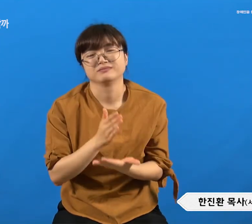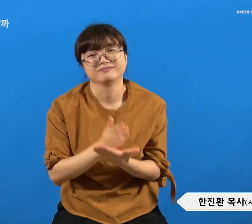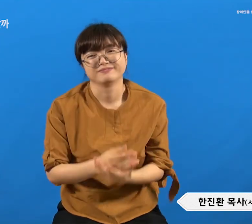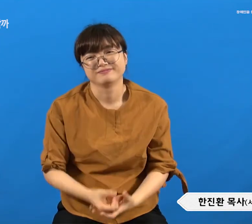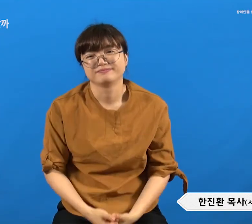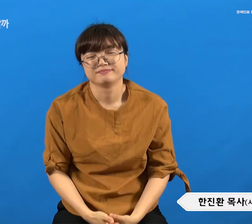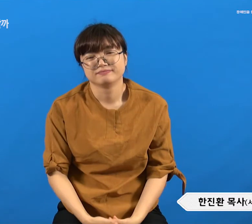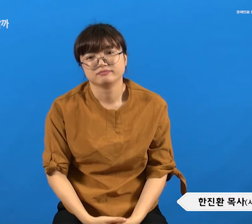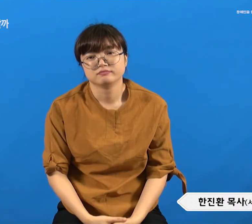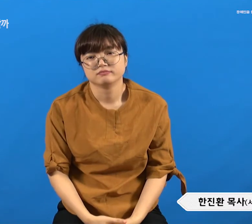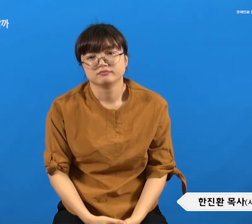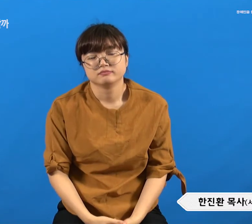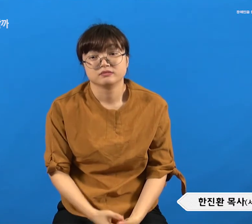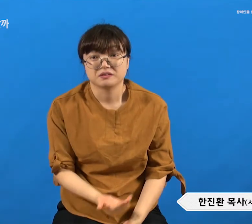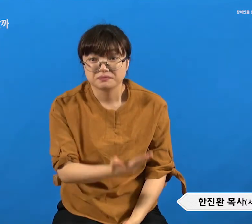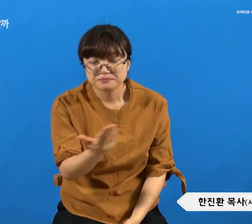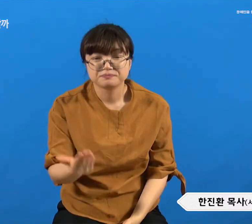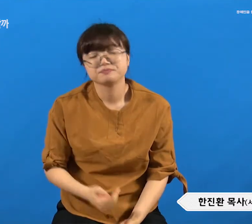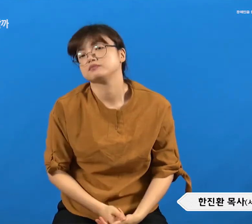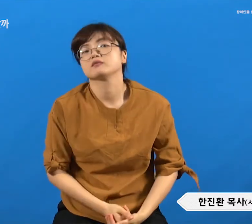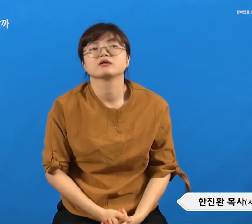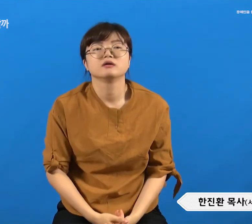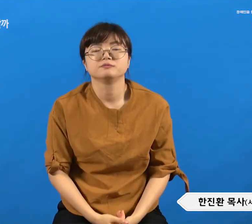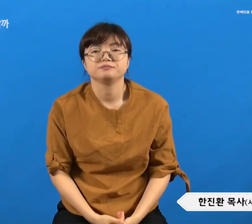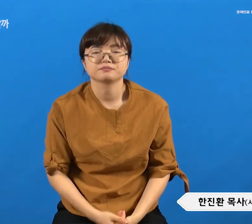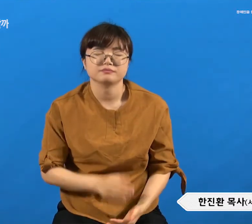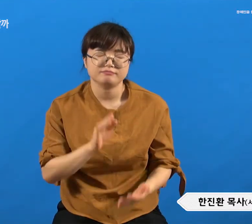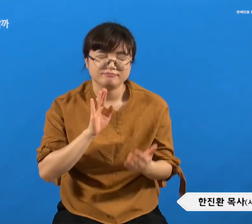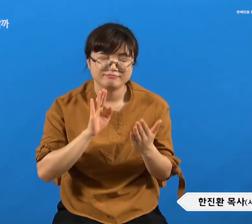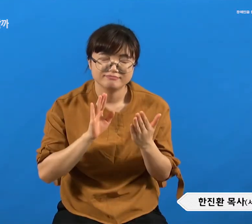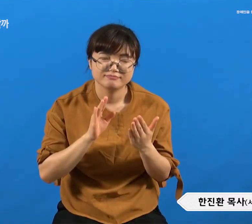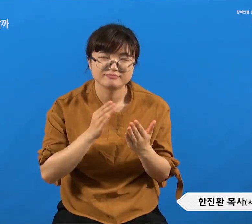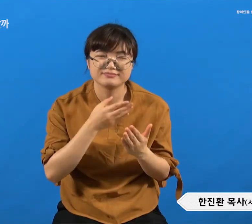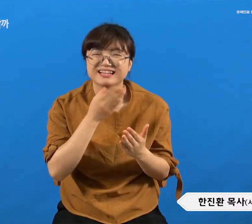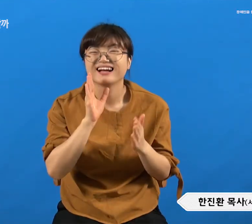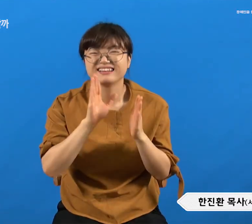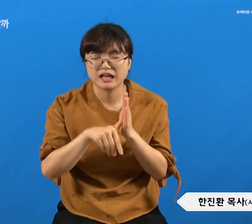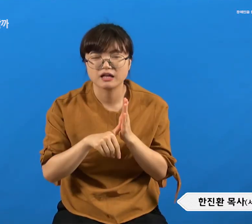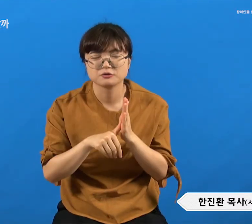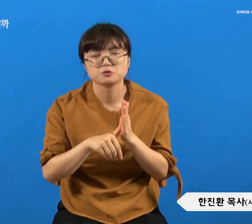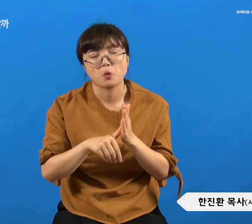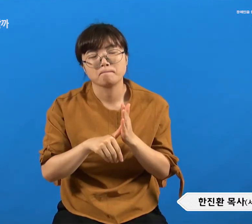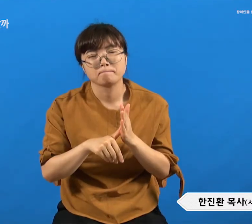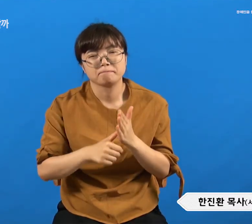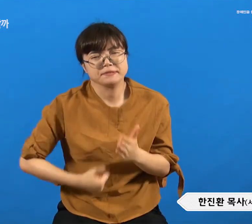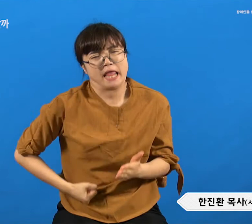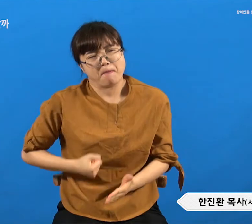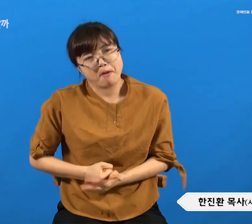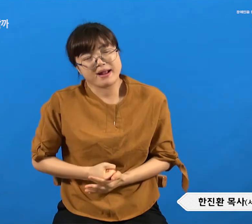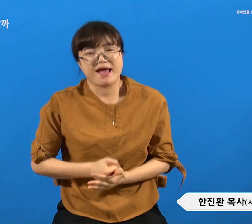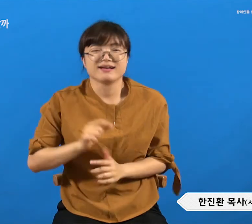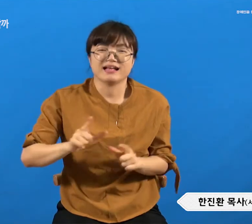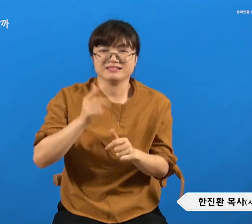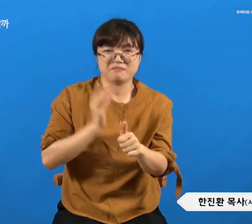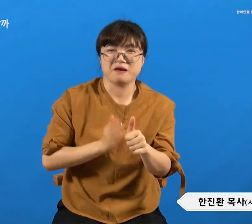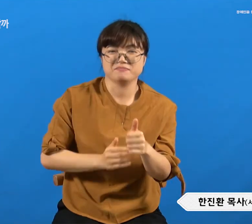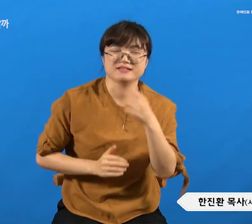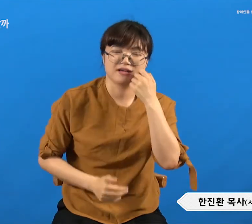없습니다. 여러분 후반전에는 좀 대범하게 사시기를